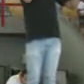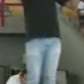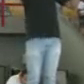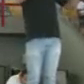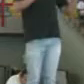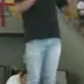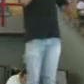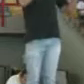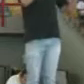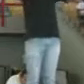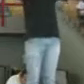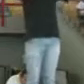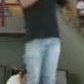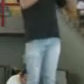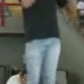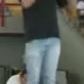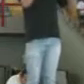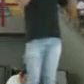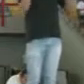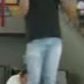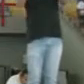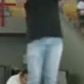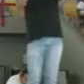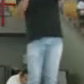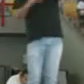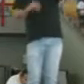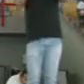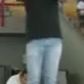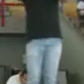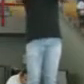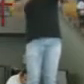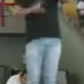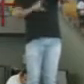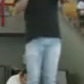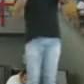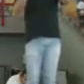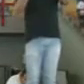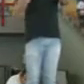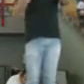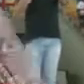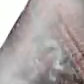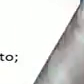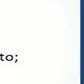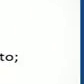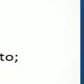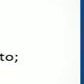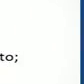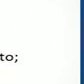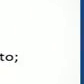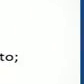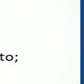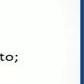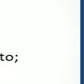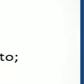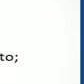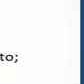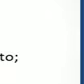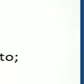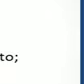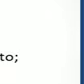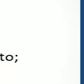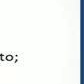esteja sugerido nesses textos nos parágrafos que vocês vão fazer, começando da introdução. Dá uma olhadinha aí no telão, nós temos